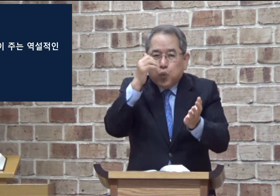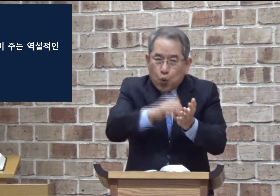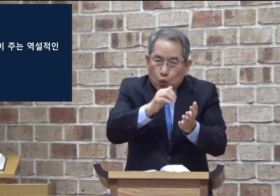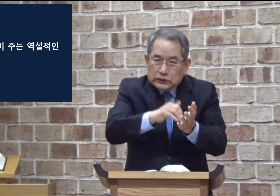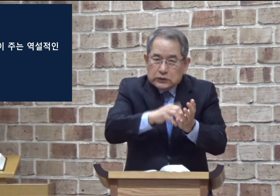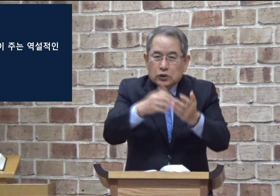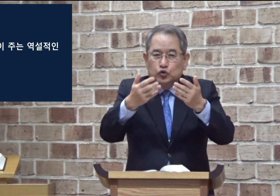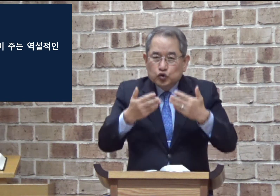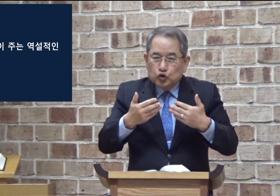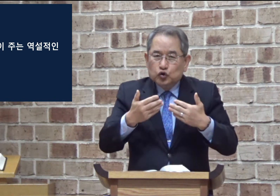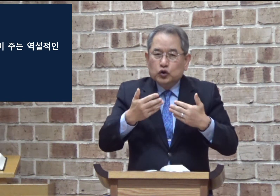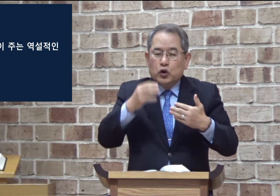걸림돌이 주는